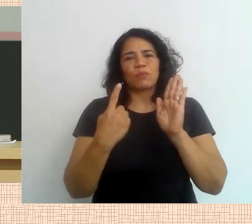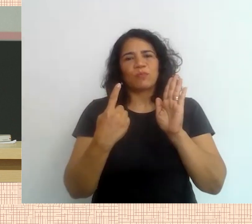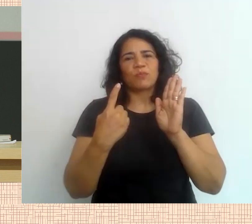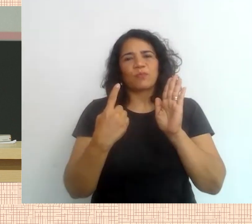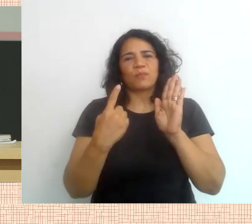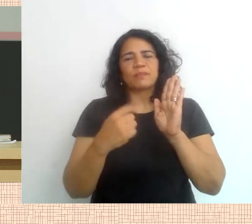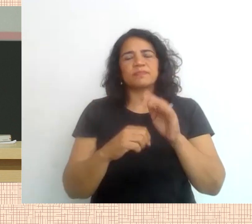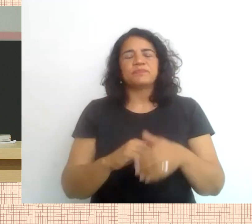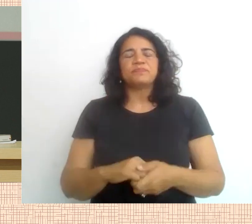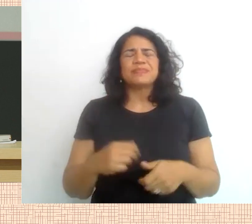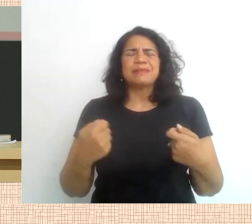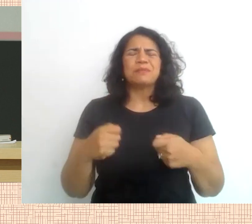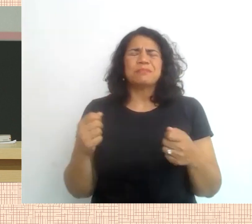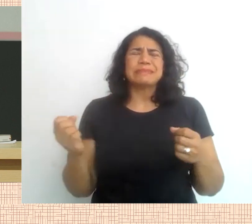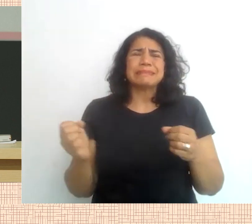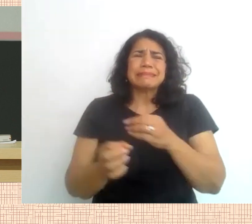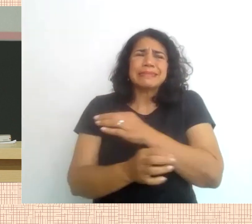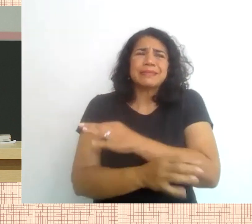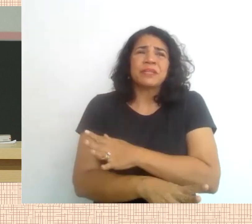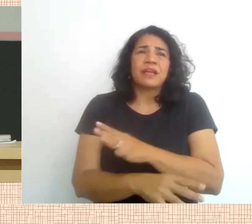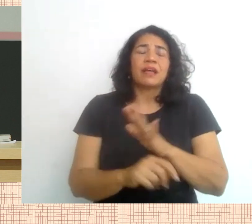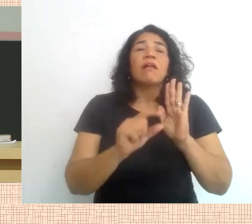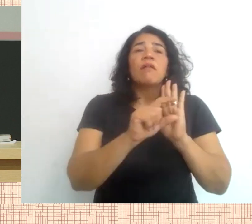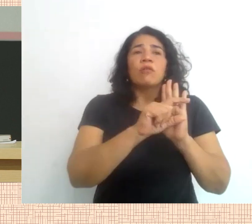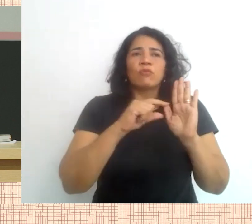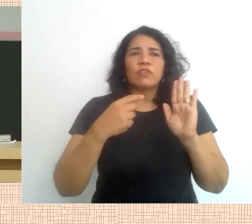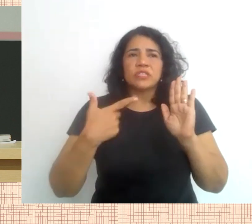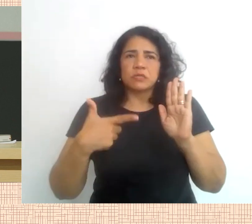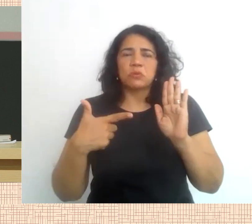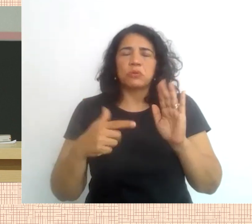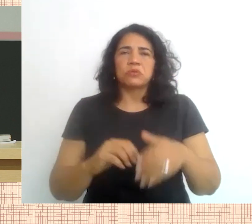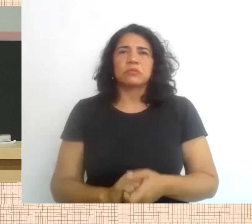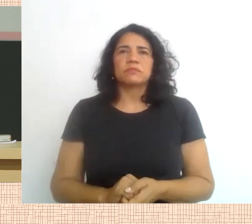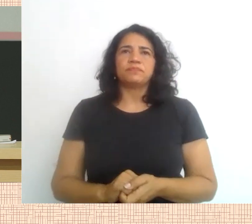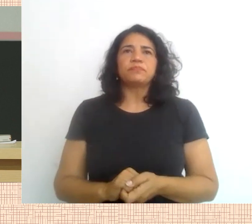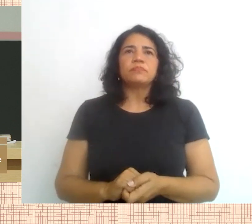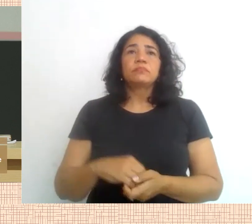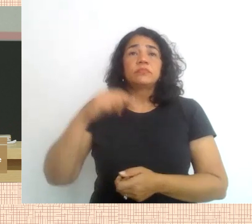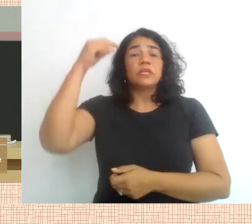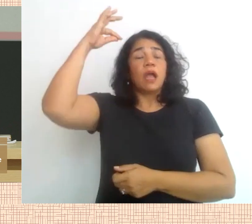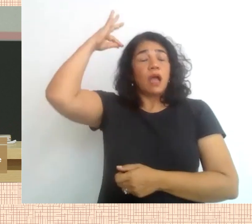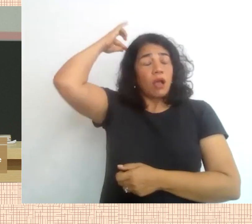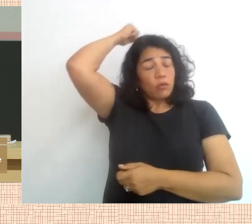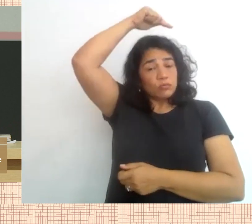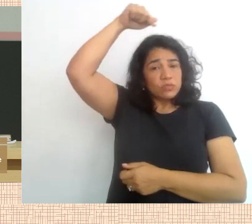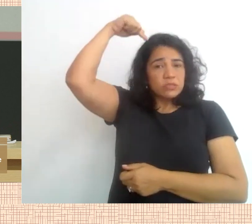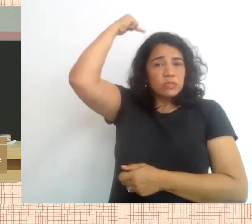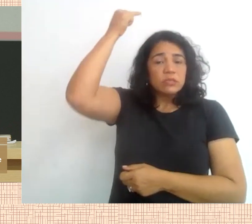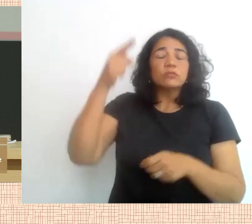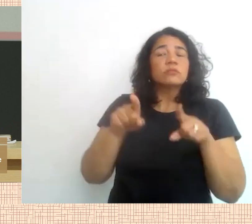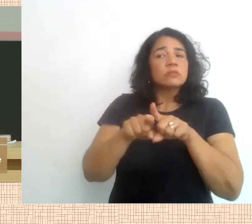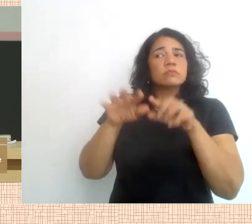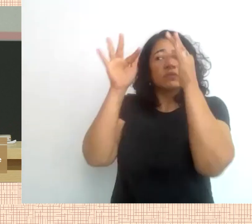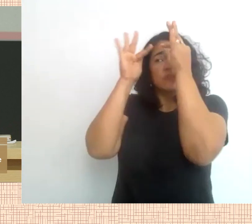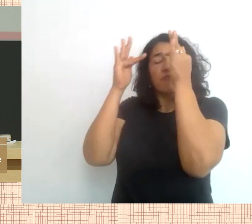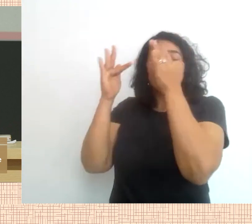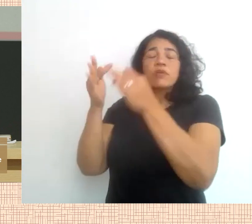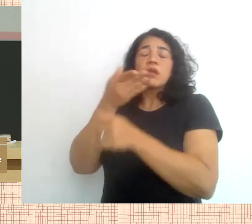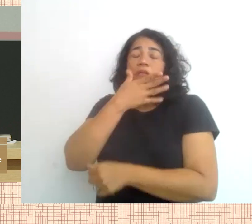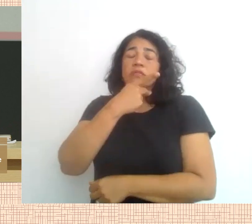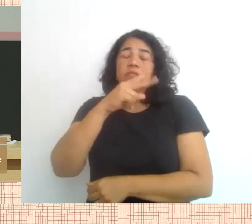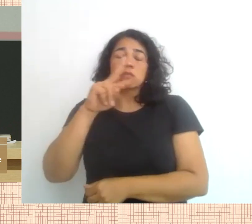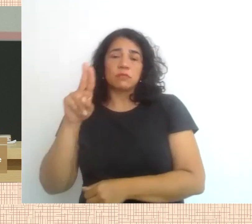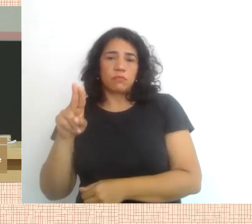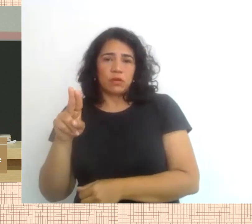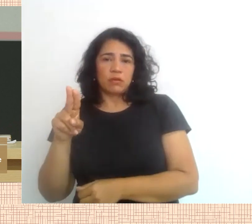Eu preciso terminar aqui, ó. Versículo 2: aos santos e fiéis irmãos em Cristo que se encontram em